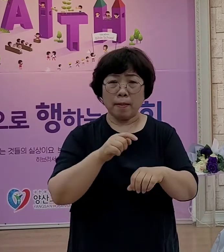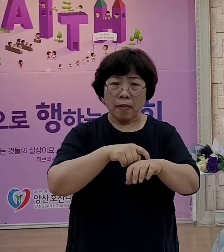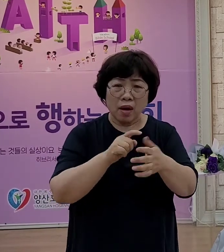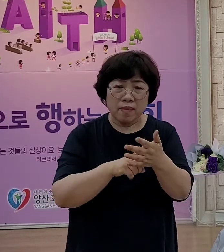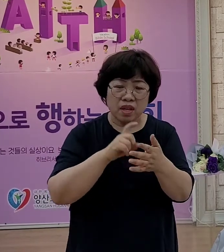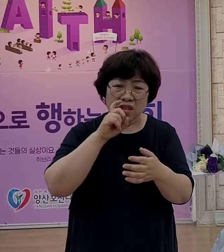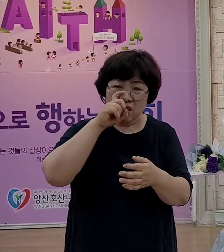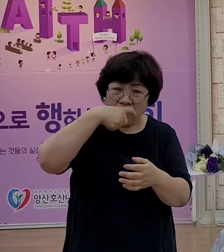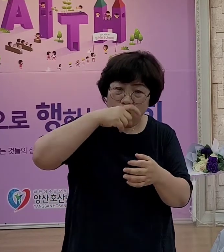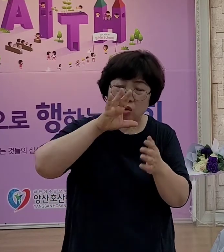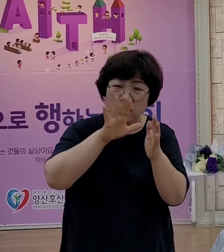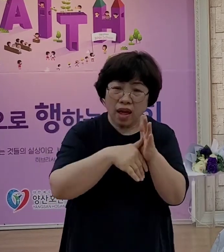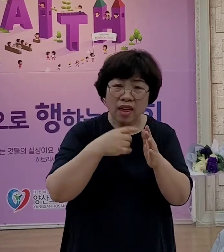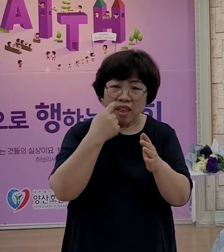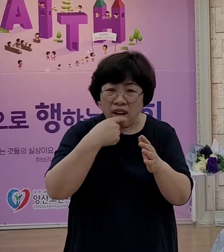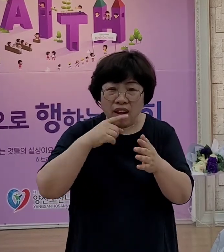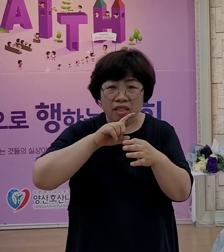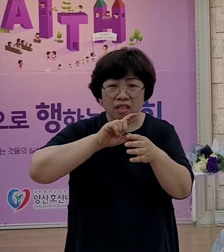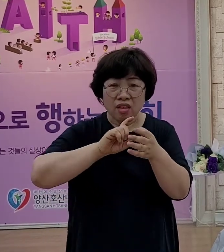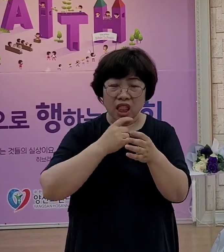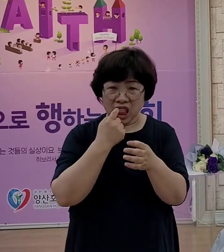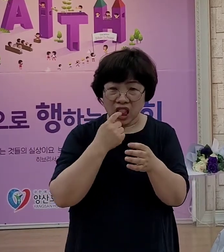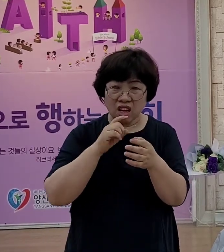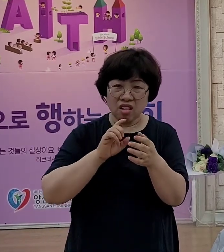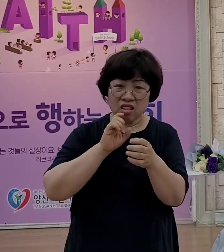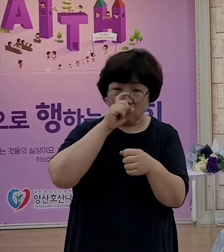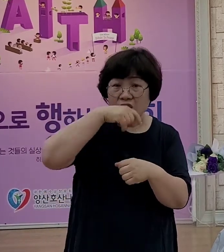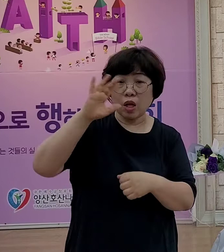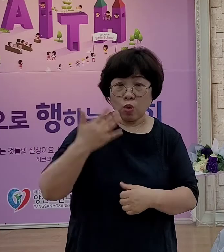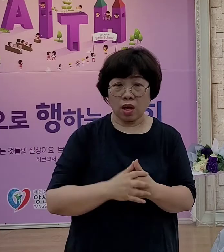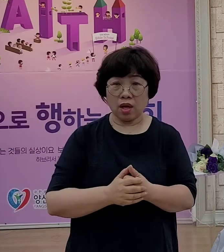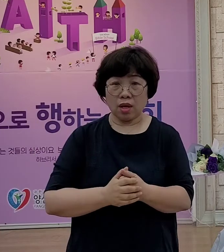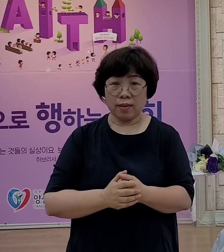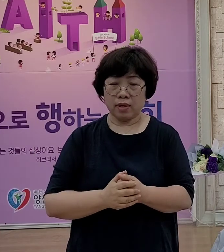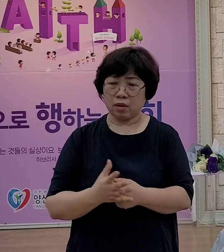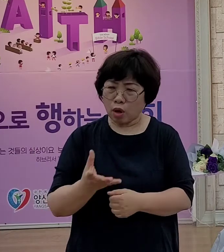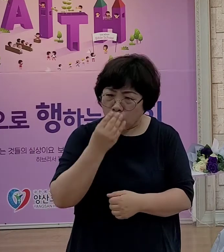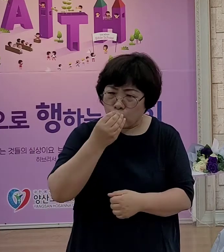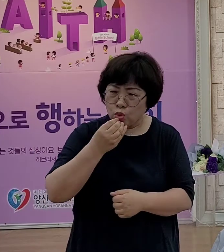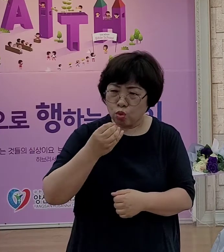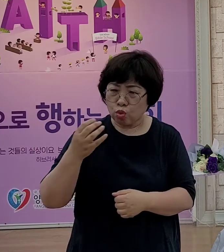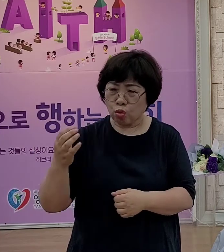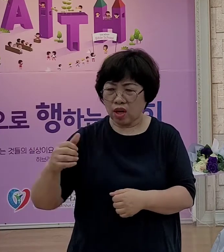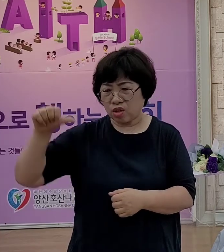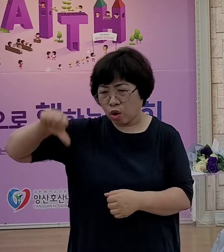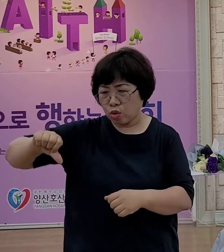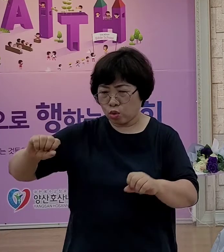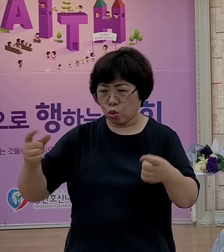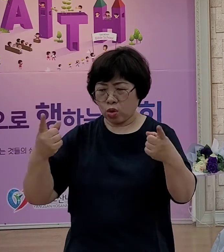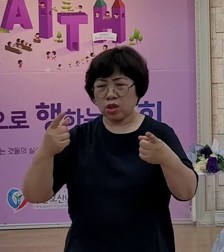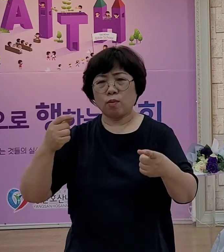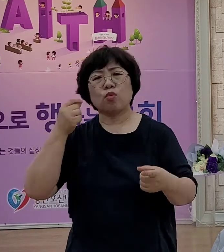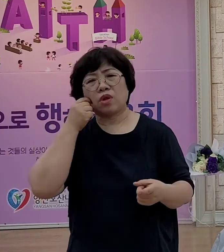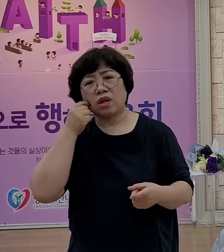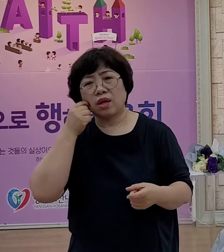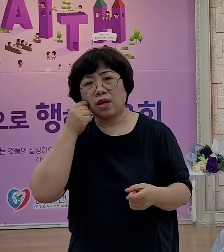거예요. 절대로 거룩한 것과 이 저주가 같이 공존하지 못한